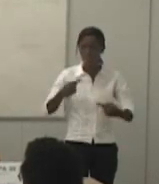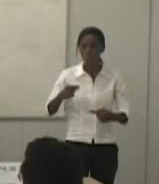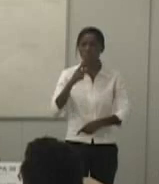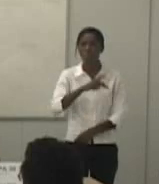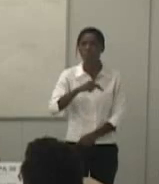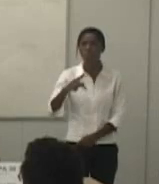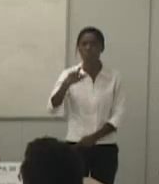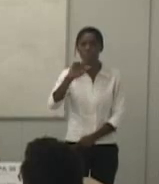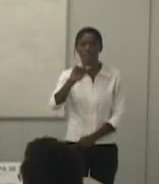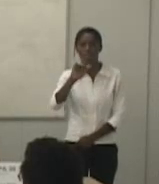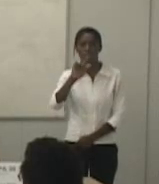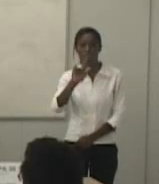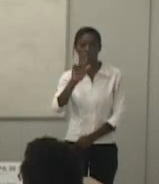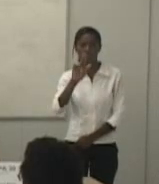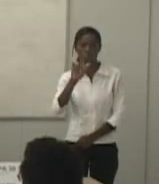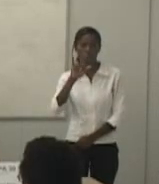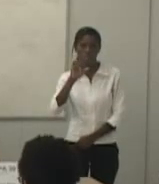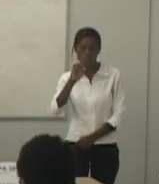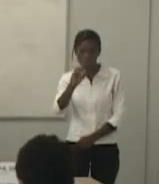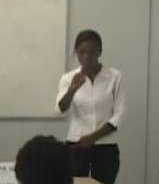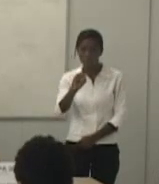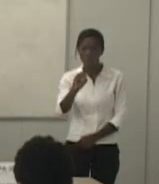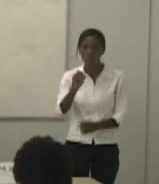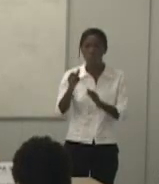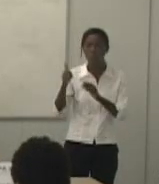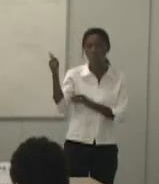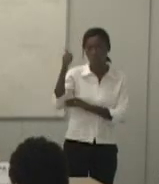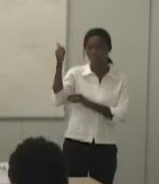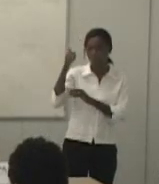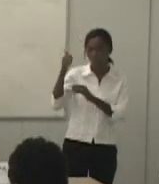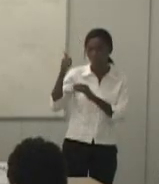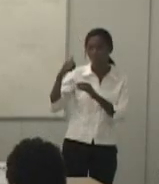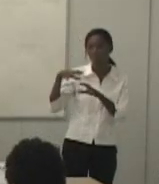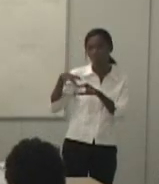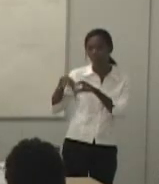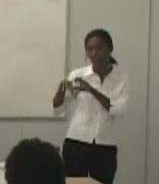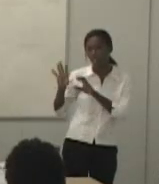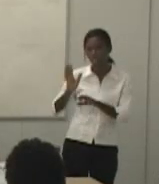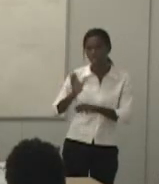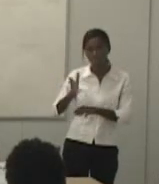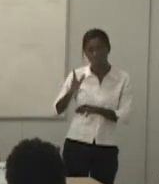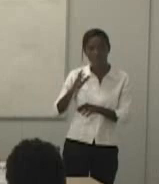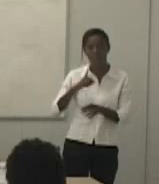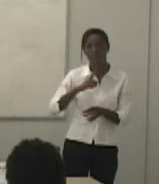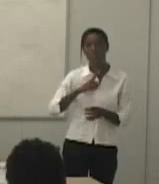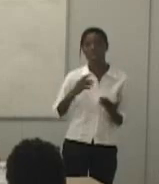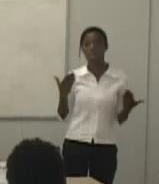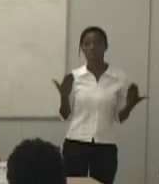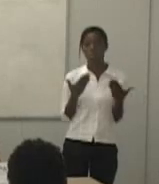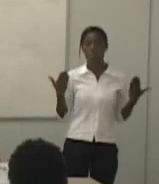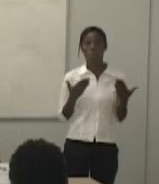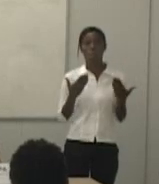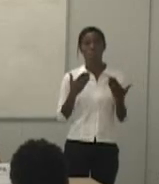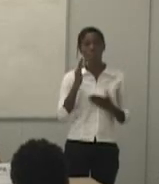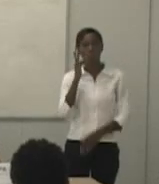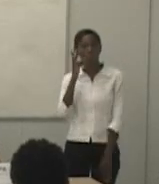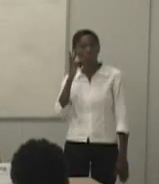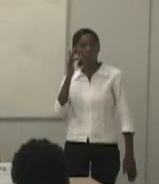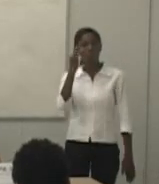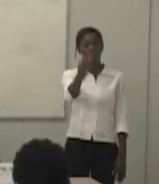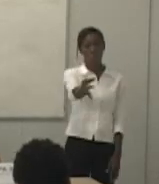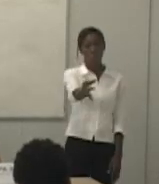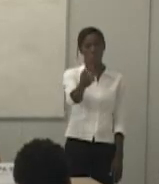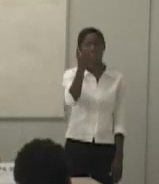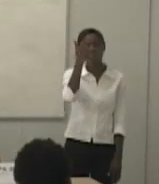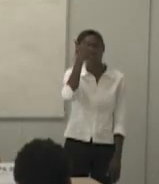Aluísio Teixeira no seu primeiro mandato o passado está encerrado e a gente tem que ter hoje olhos para o futuro O